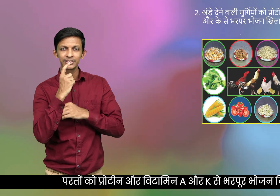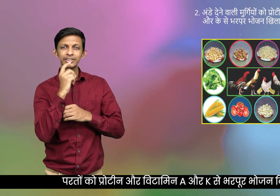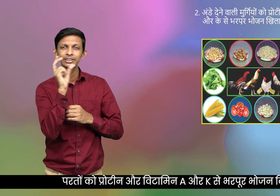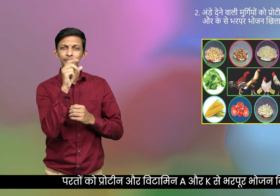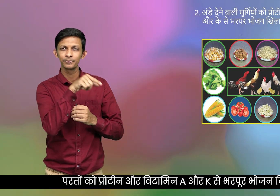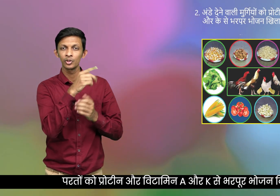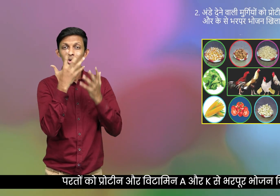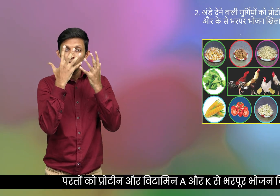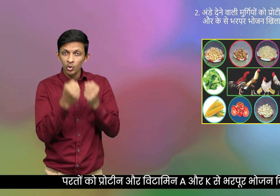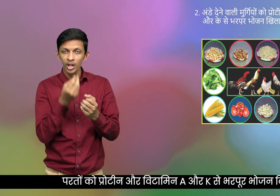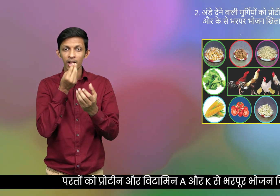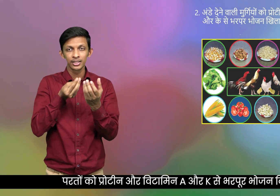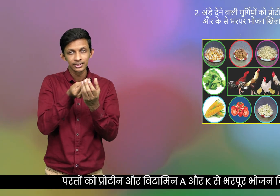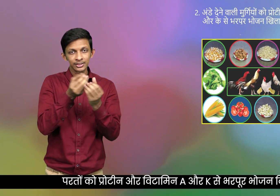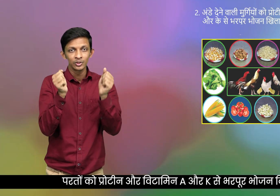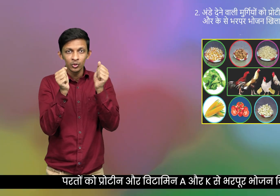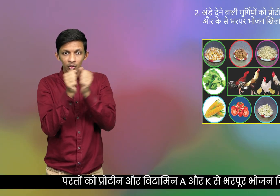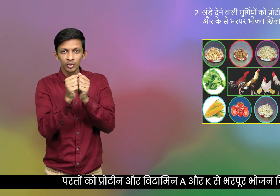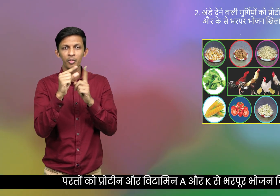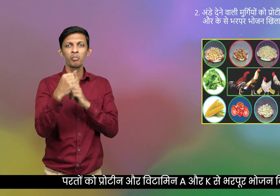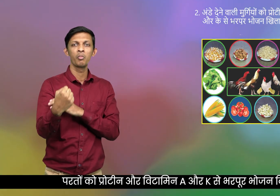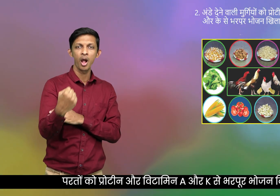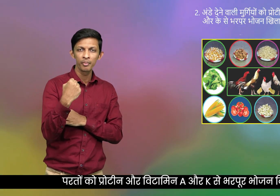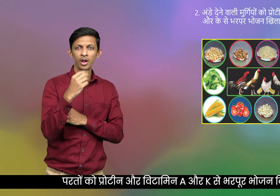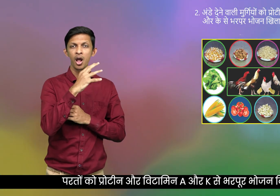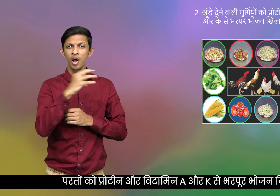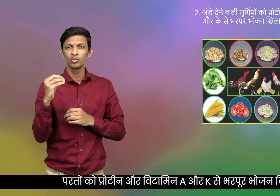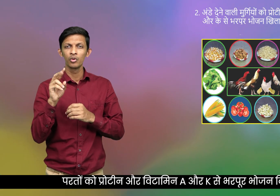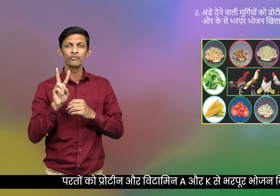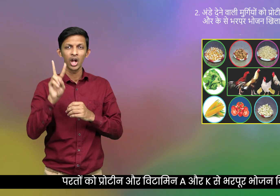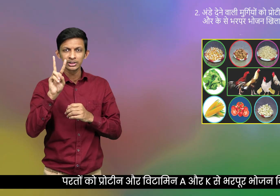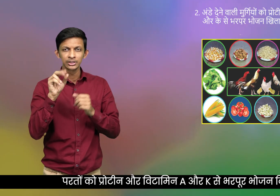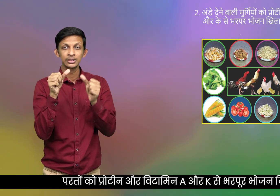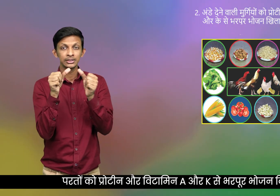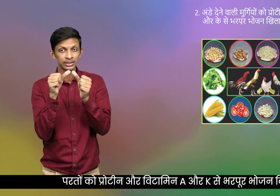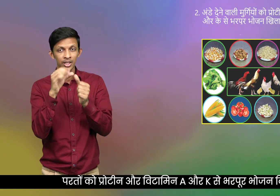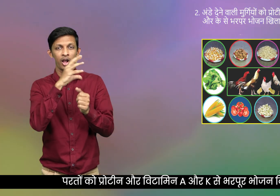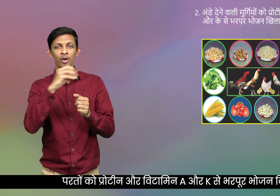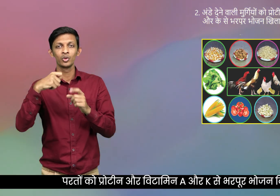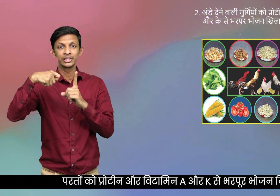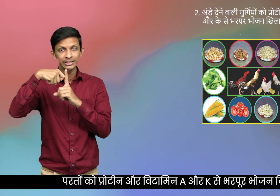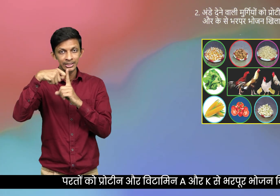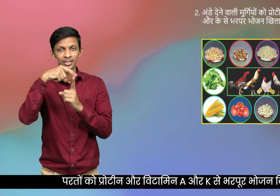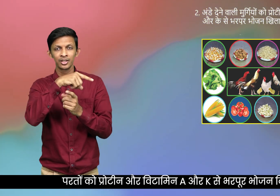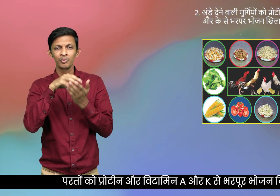दूसरा, पड़तों को प्रोटीन और विटामिन ए और के से भरपूर भोजन दिया जाना चाहिए।